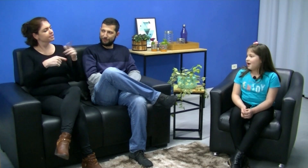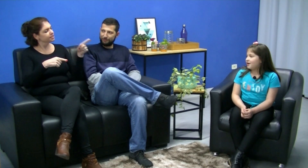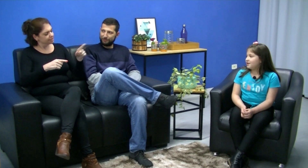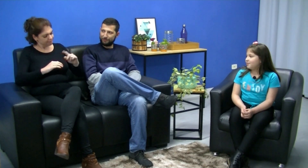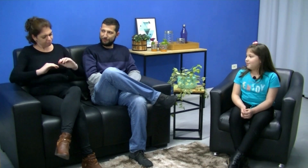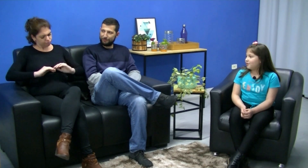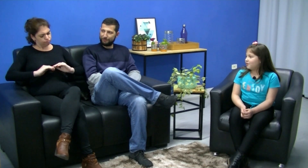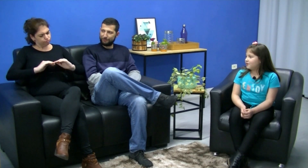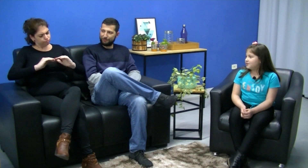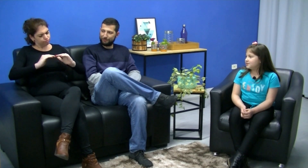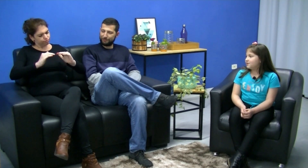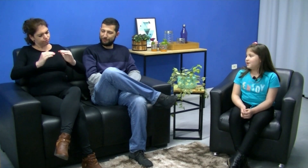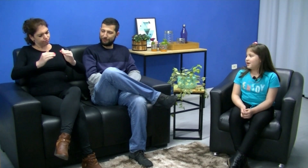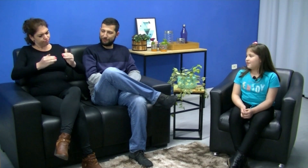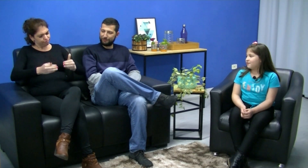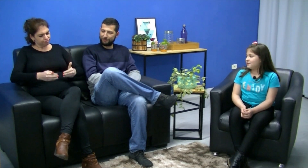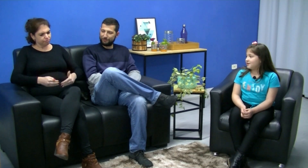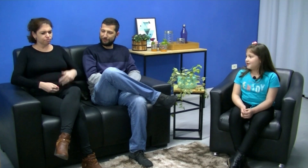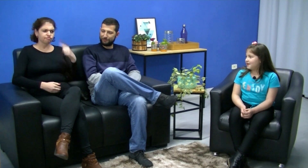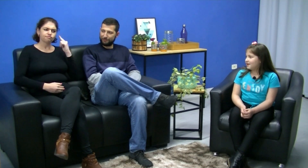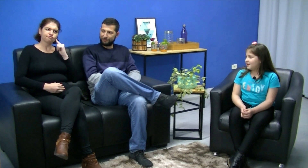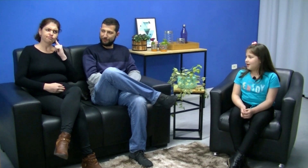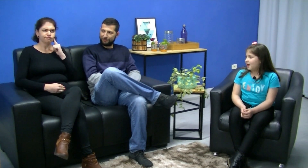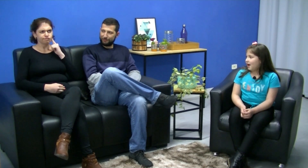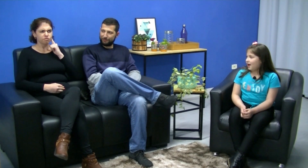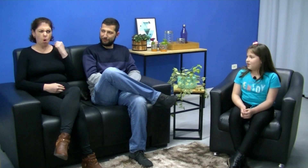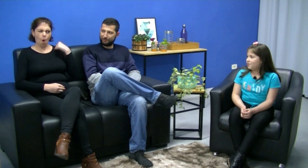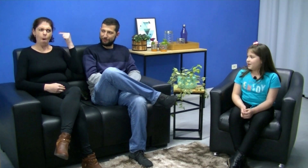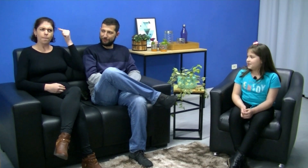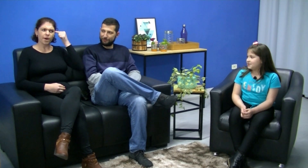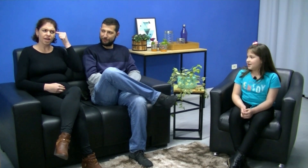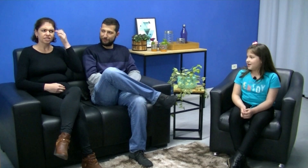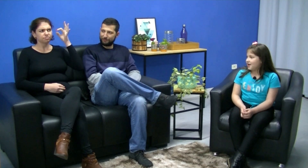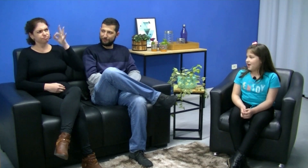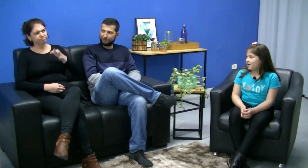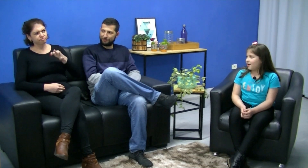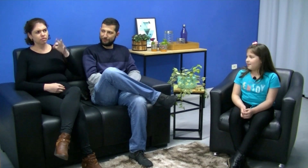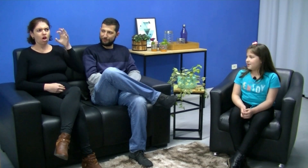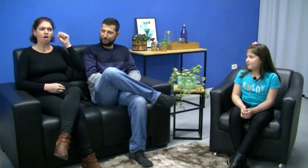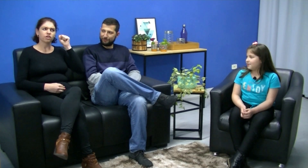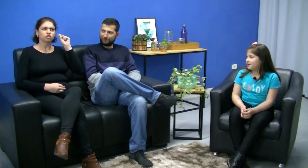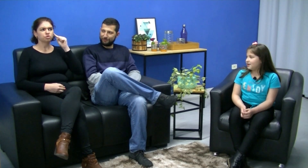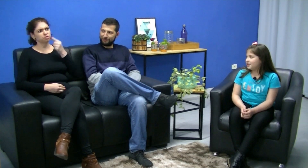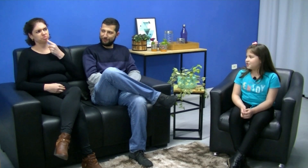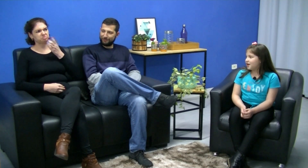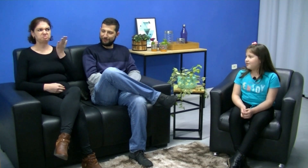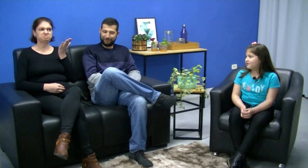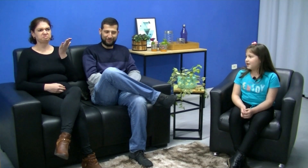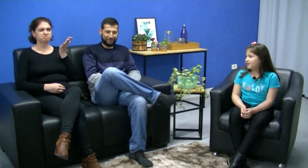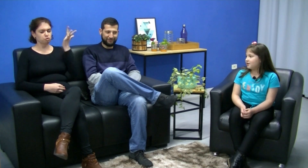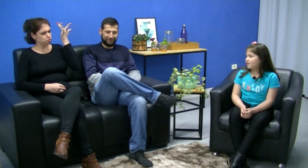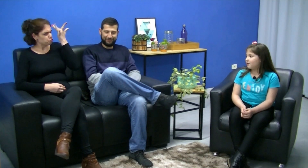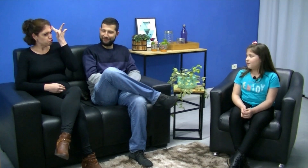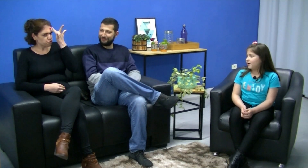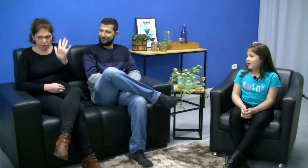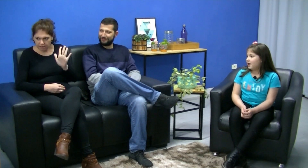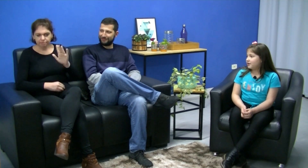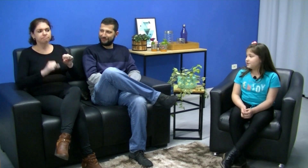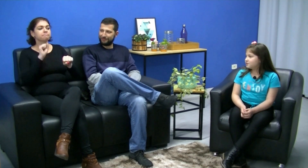Aí depois eu engravidei, aí eu pensei, a minha mãe achava, que eu era